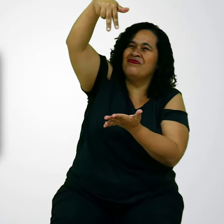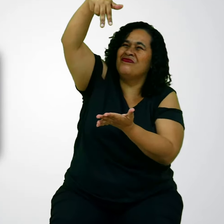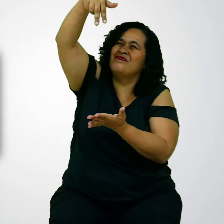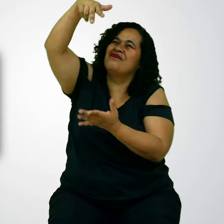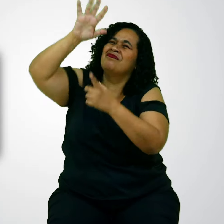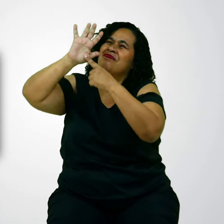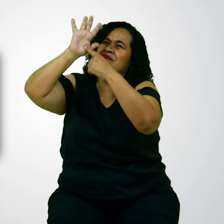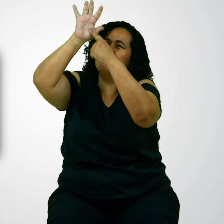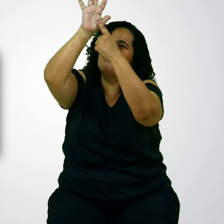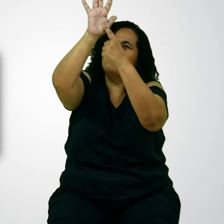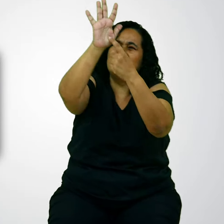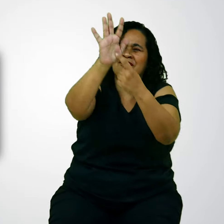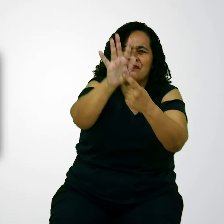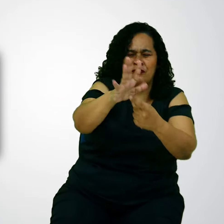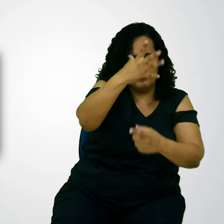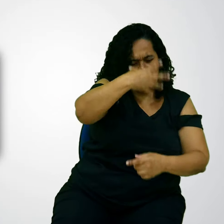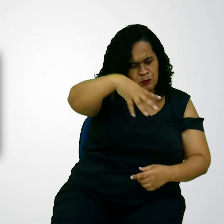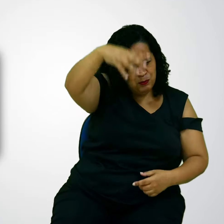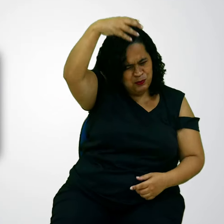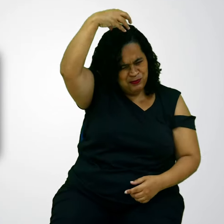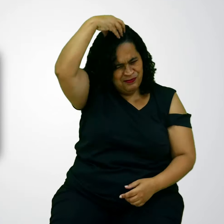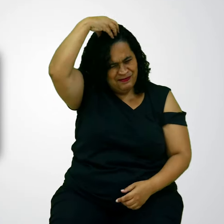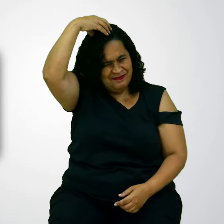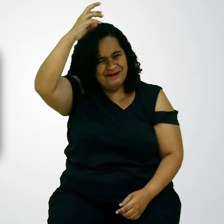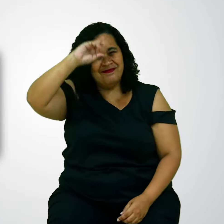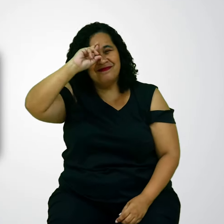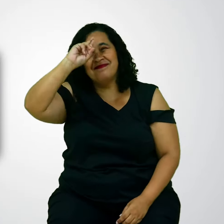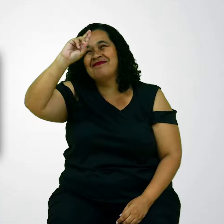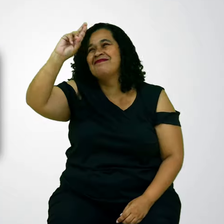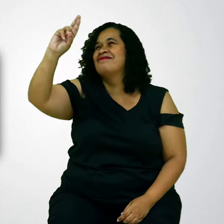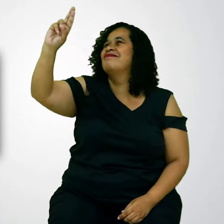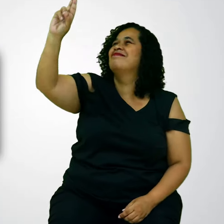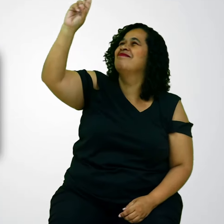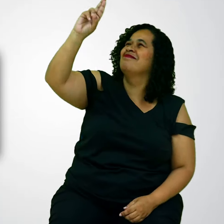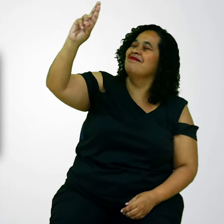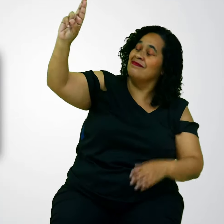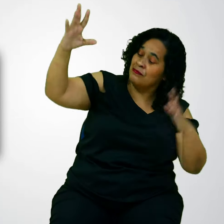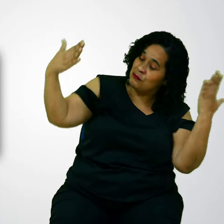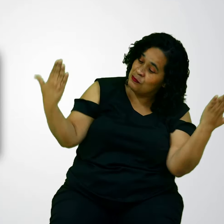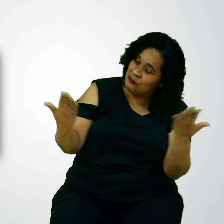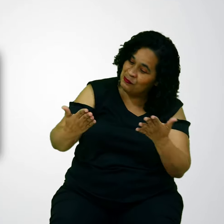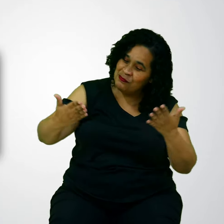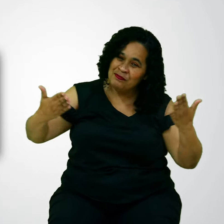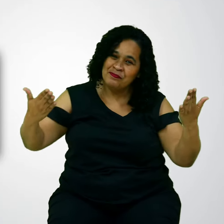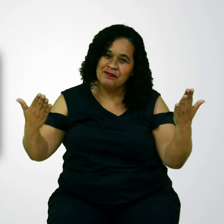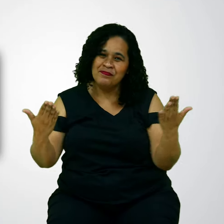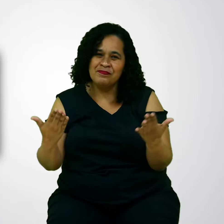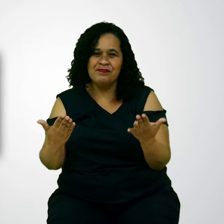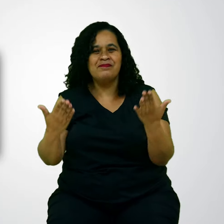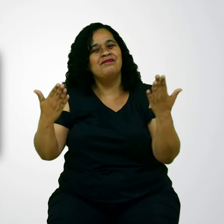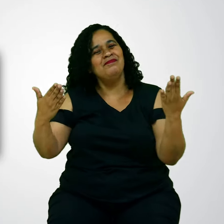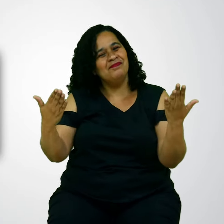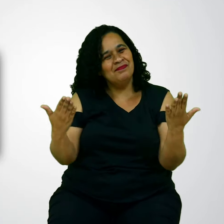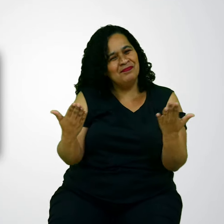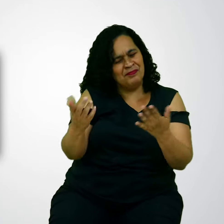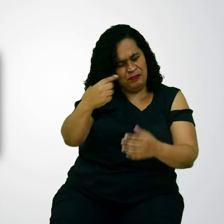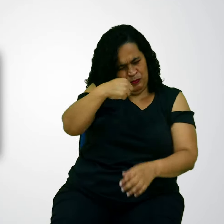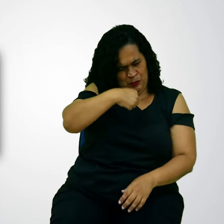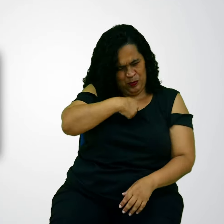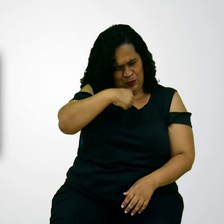e Senhor, para que hoje eu pudesse